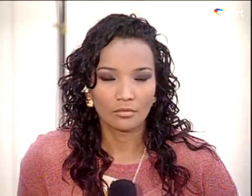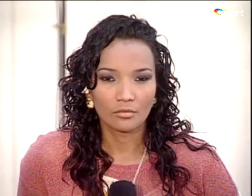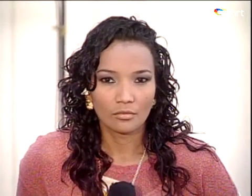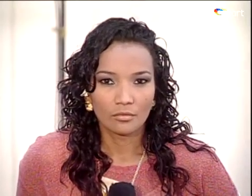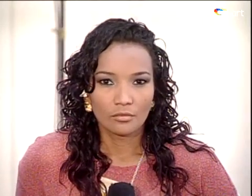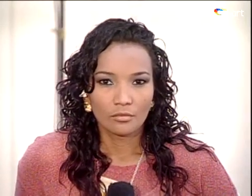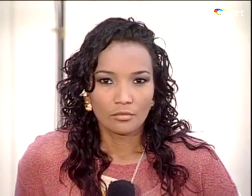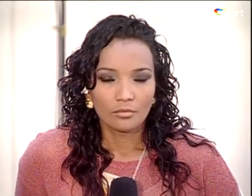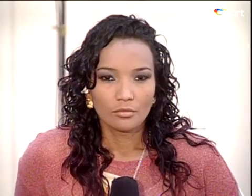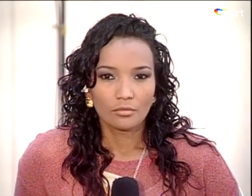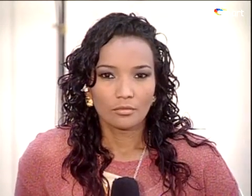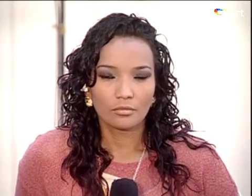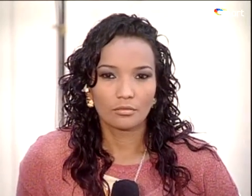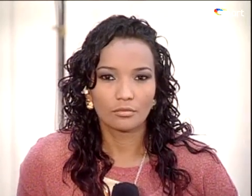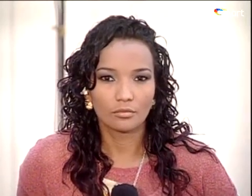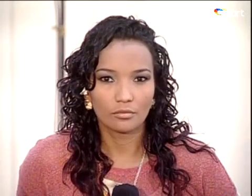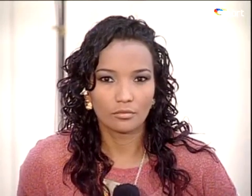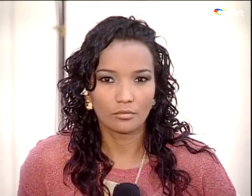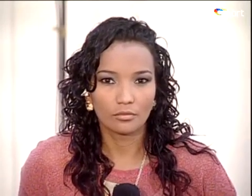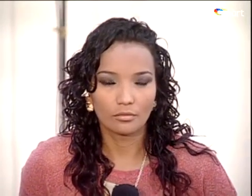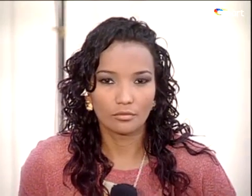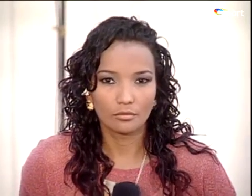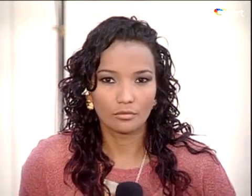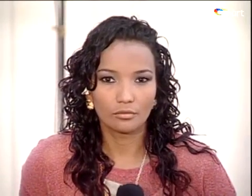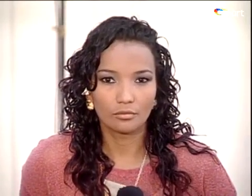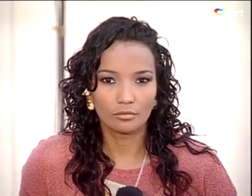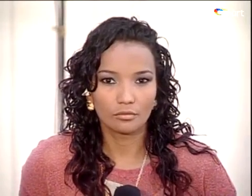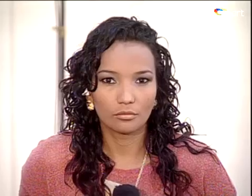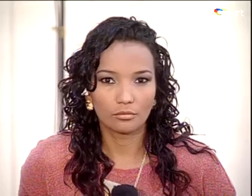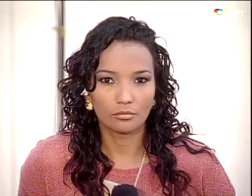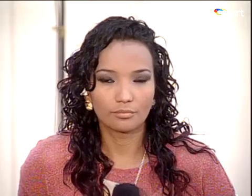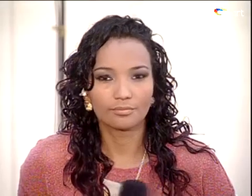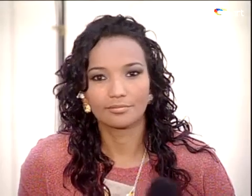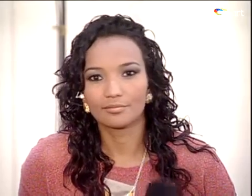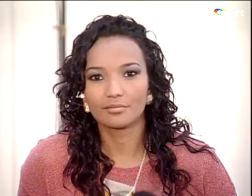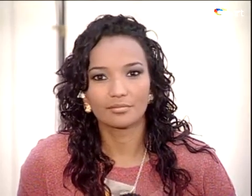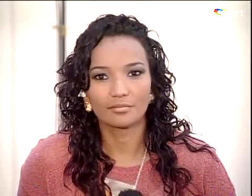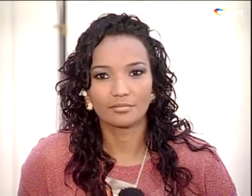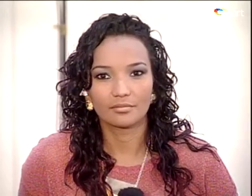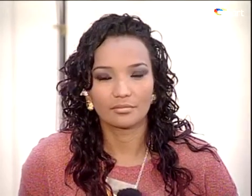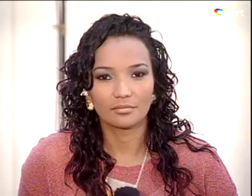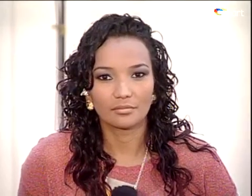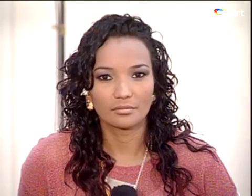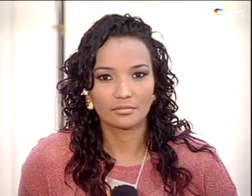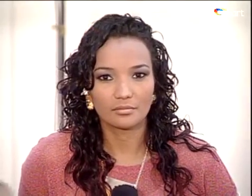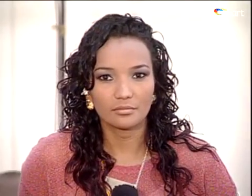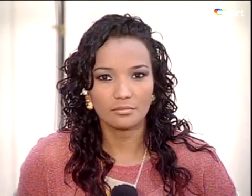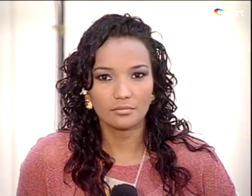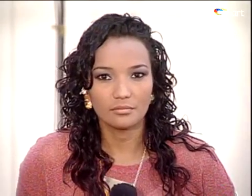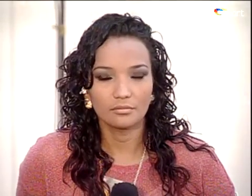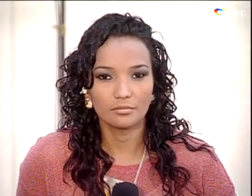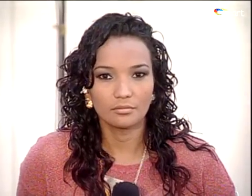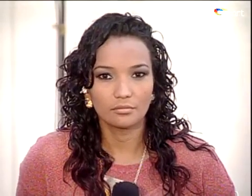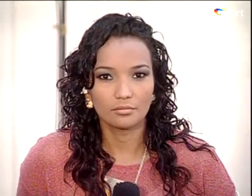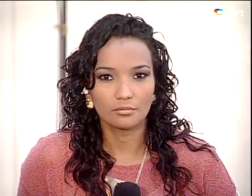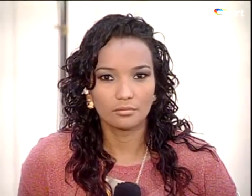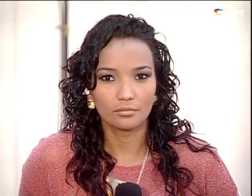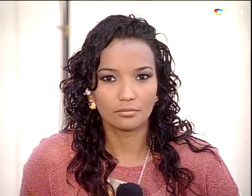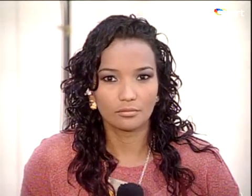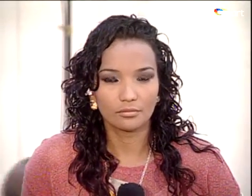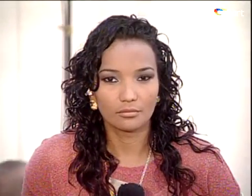Casa Presidencial. Iniciamos esta presentación con un mensaje del señor Presidente de la República, don Luis Guillermo Solís.